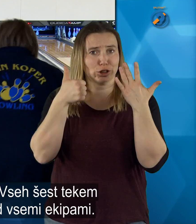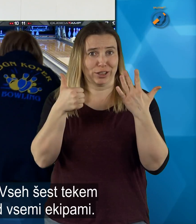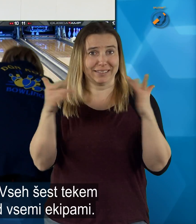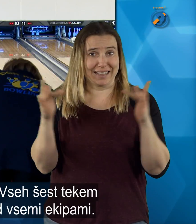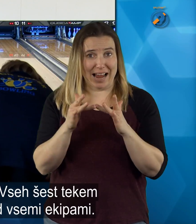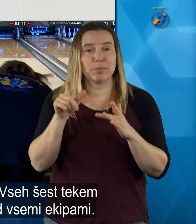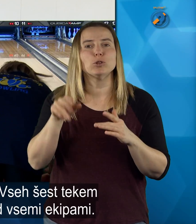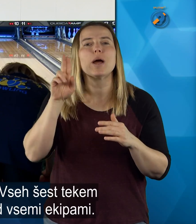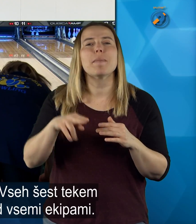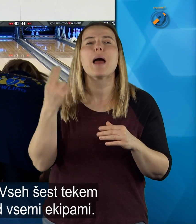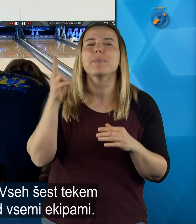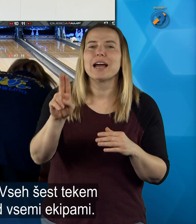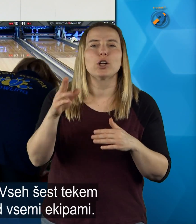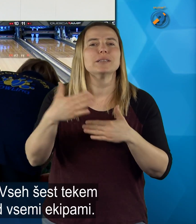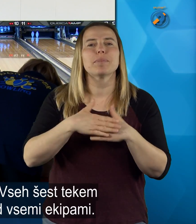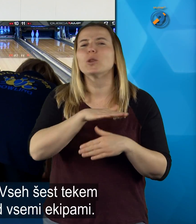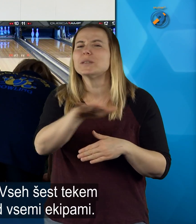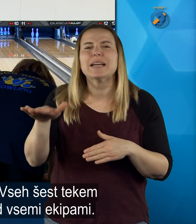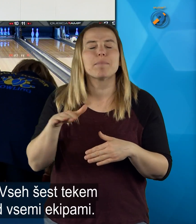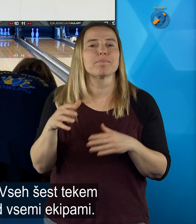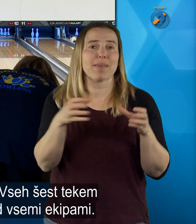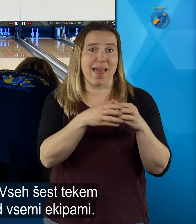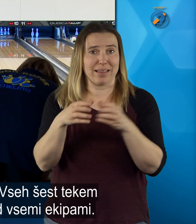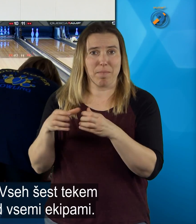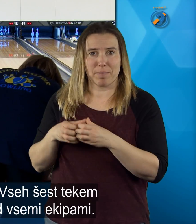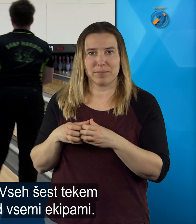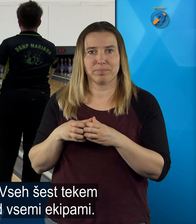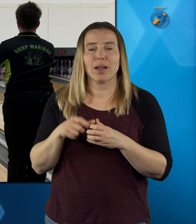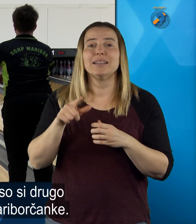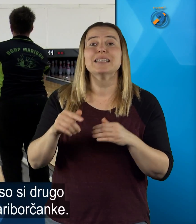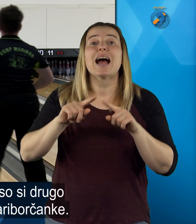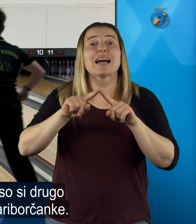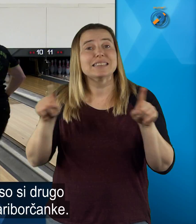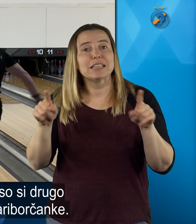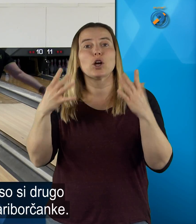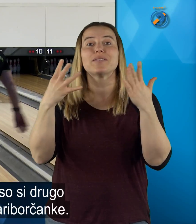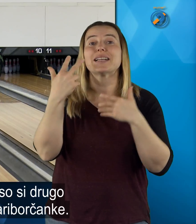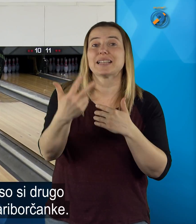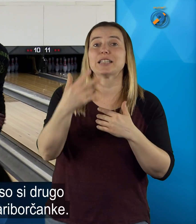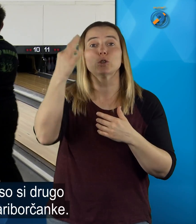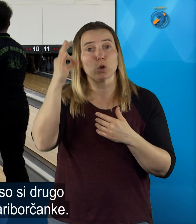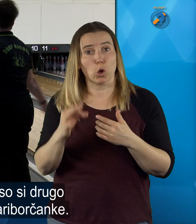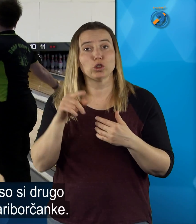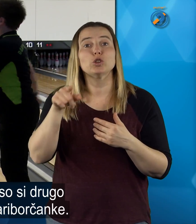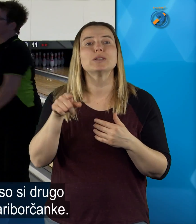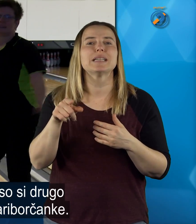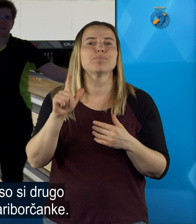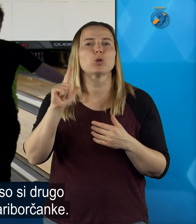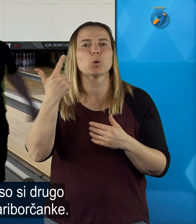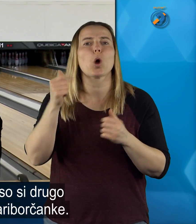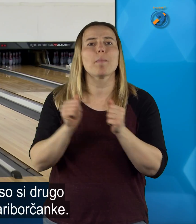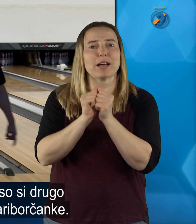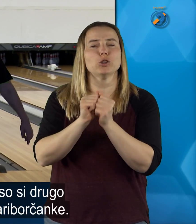Vseh 6 tekem so imele prednost pred vsemi ekipami. Z razliko 39 točk so si drugo